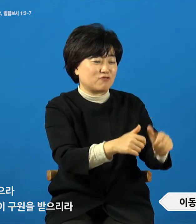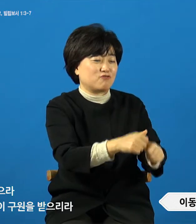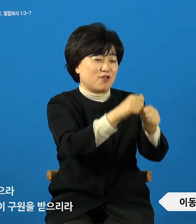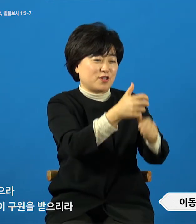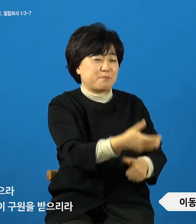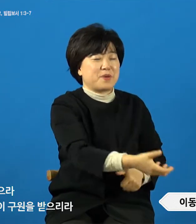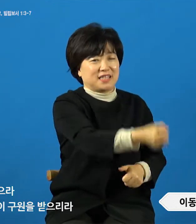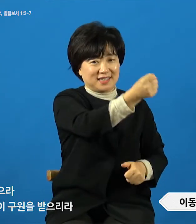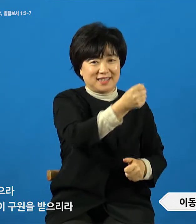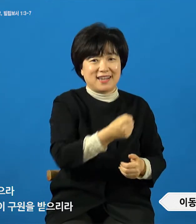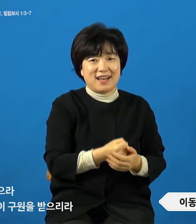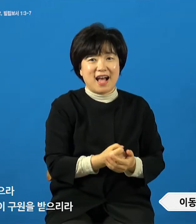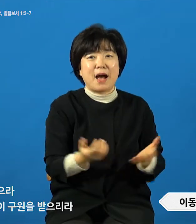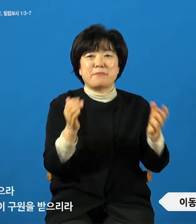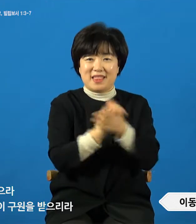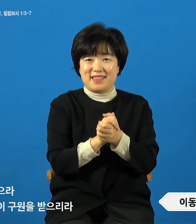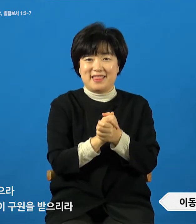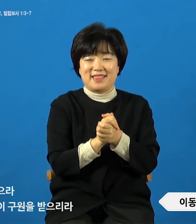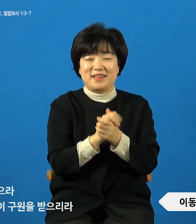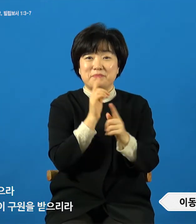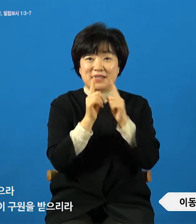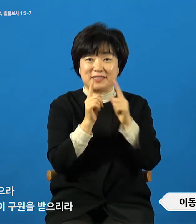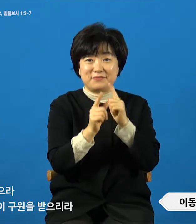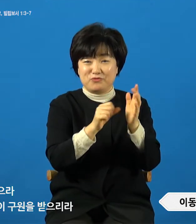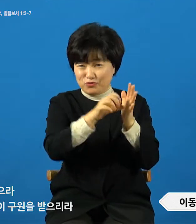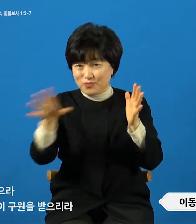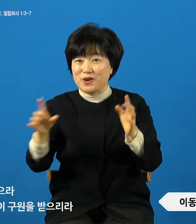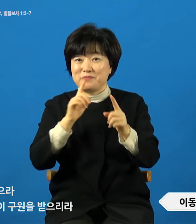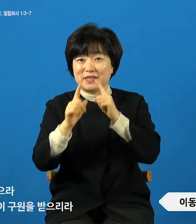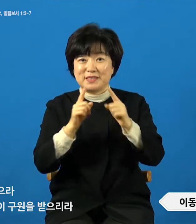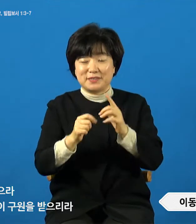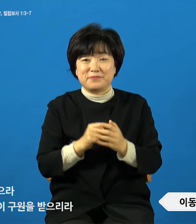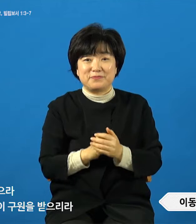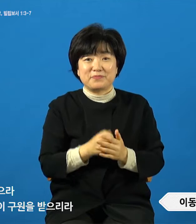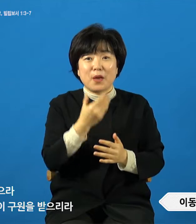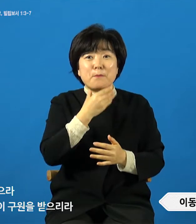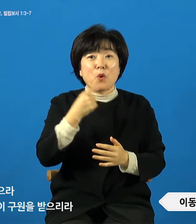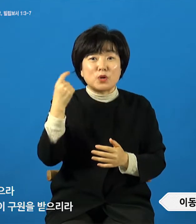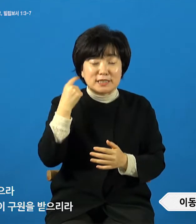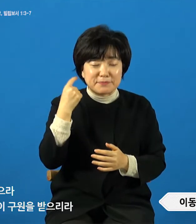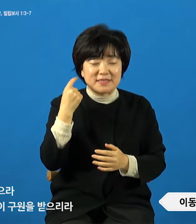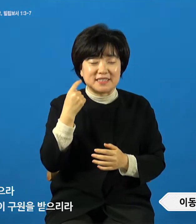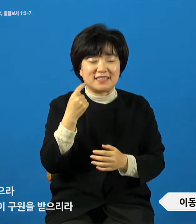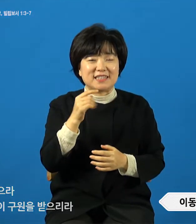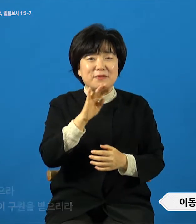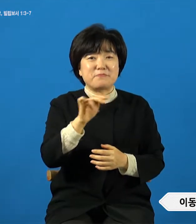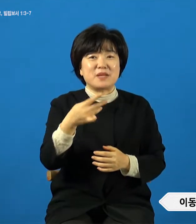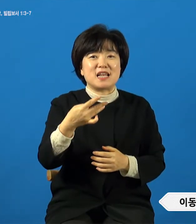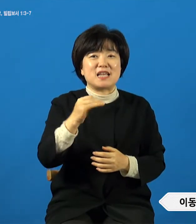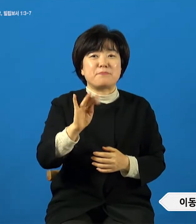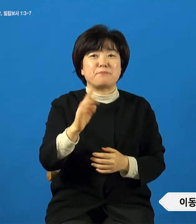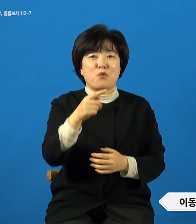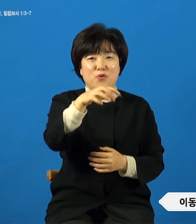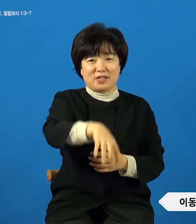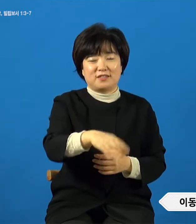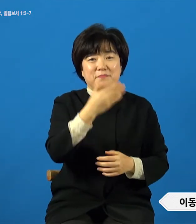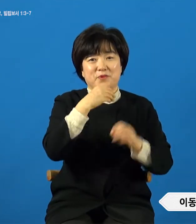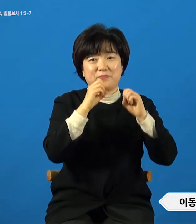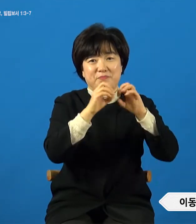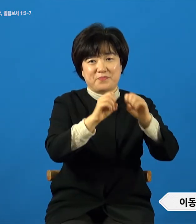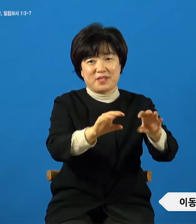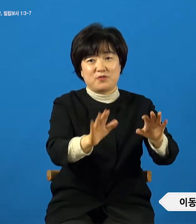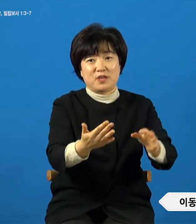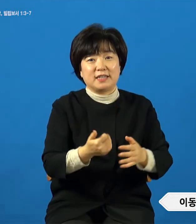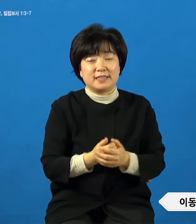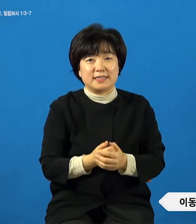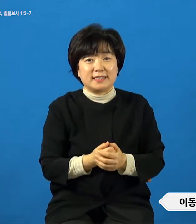아멘이십니까? 바로 이 복음이 빌립보에서 전해진 거예요. 바로 이 복음이 빌립보에서 전해진 복음이었어요. 자,